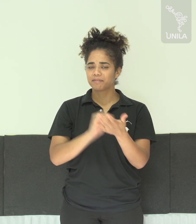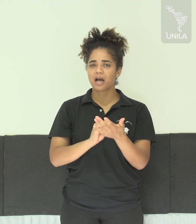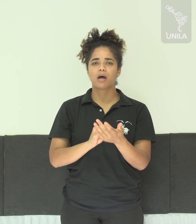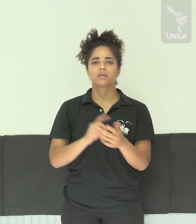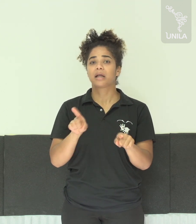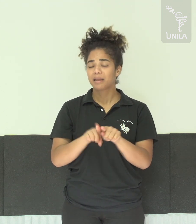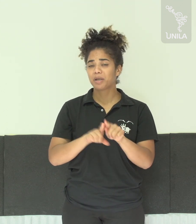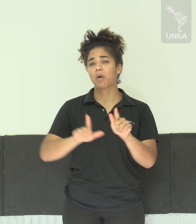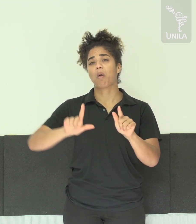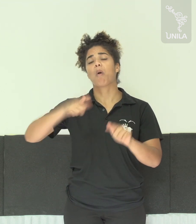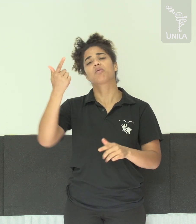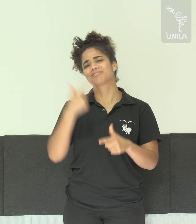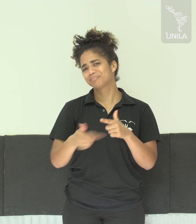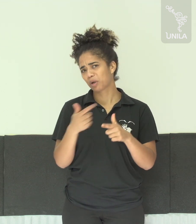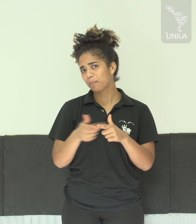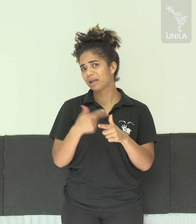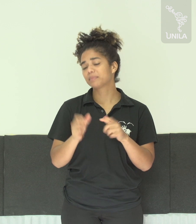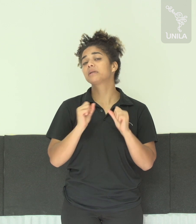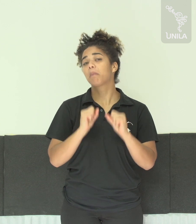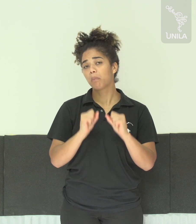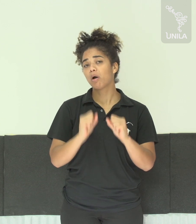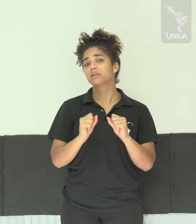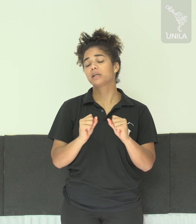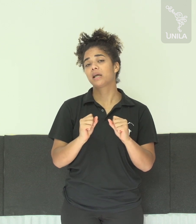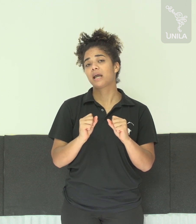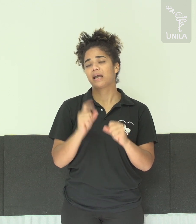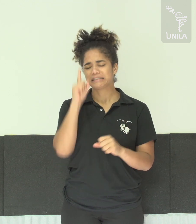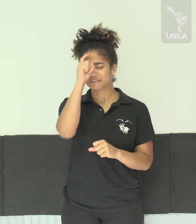fatores que possibilitem a transferência de dados.